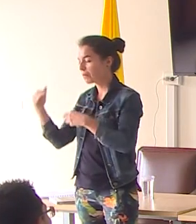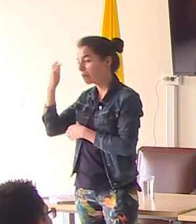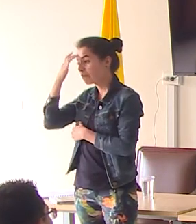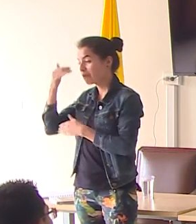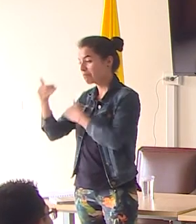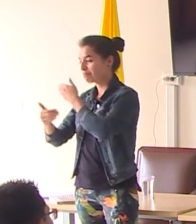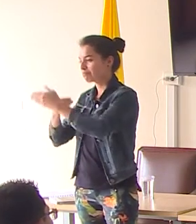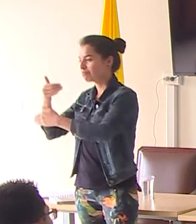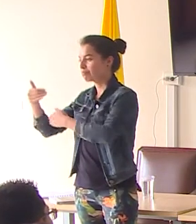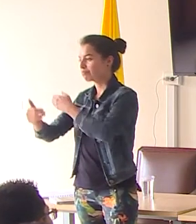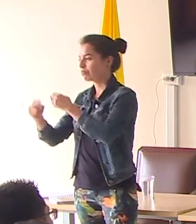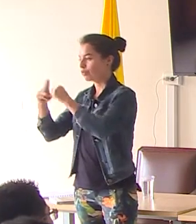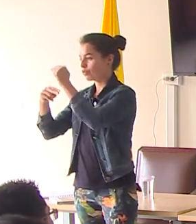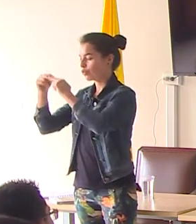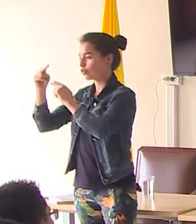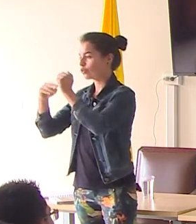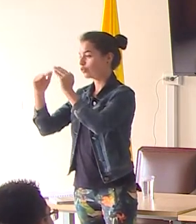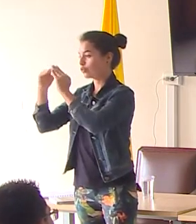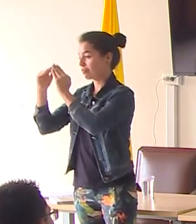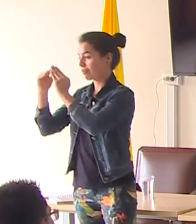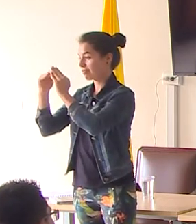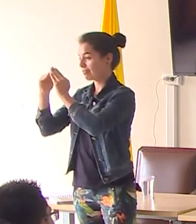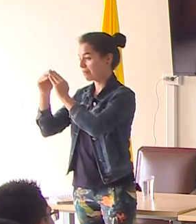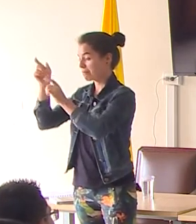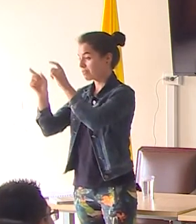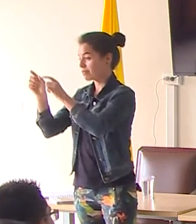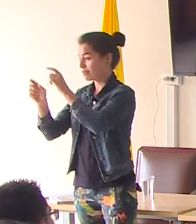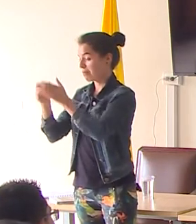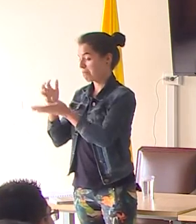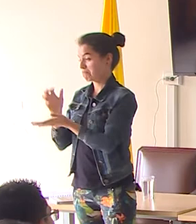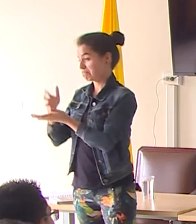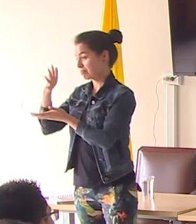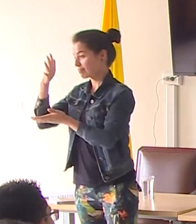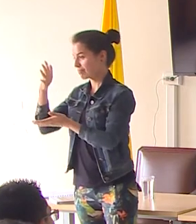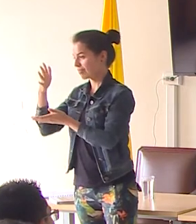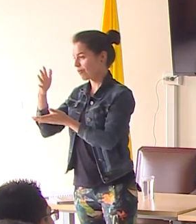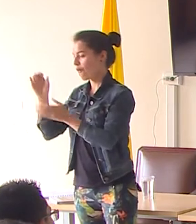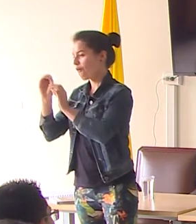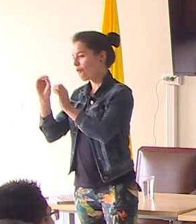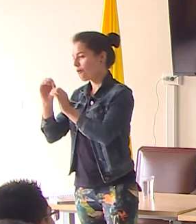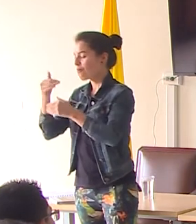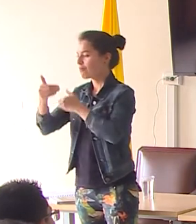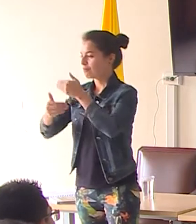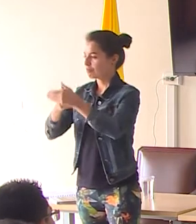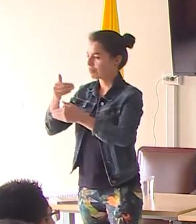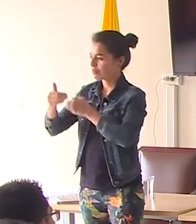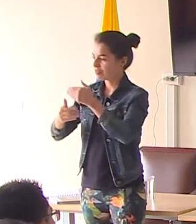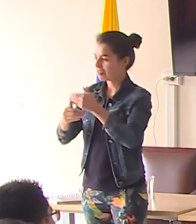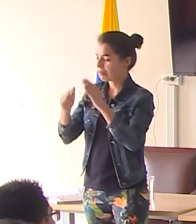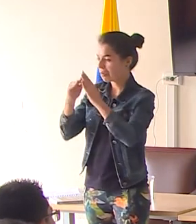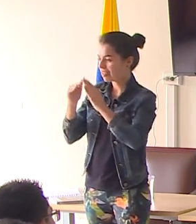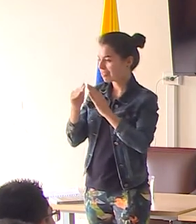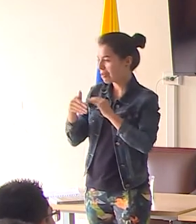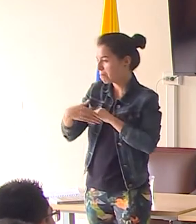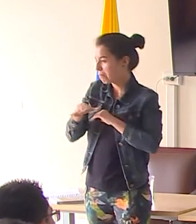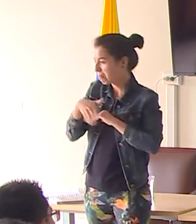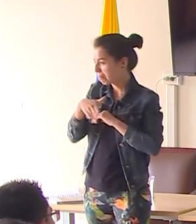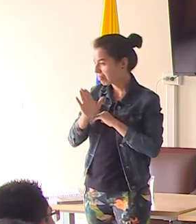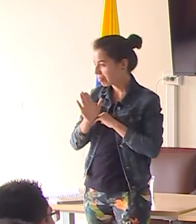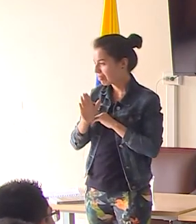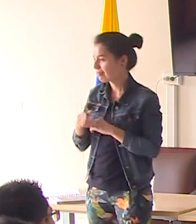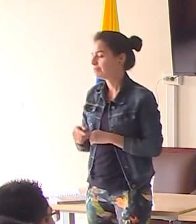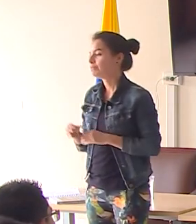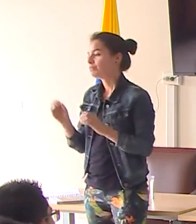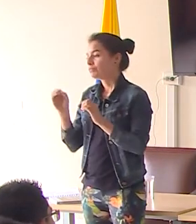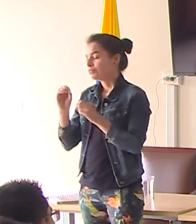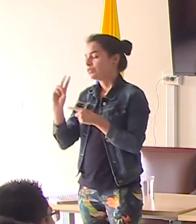de clases altas como por procesos de desarrollo informal tenemos una presión muy fuerte sobre el eje